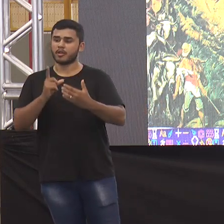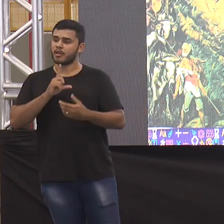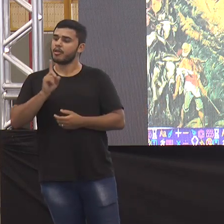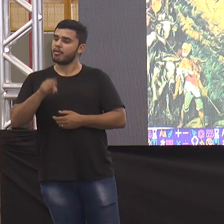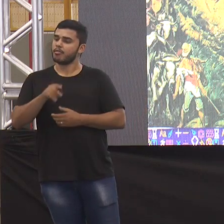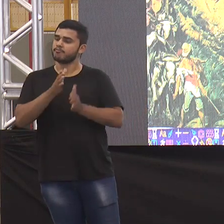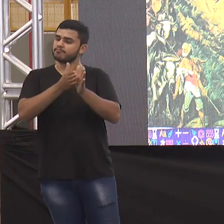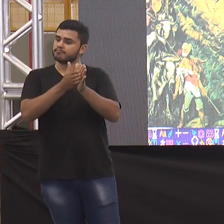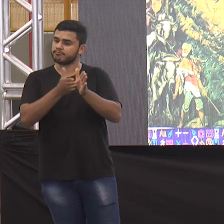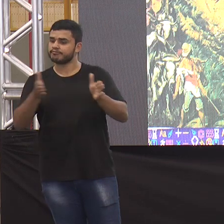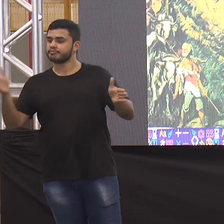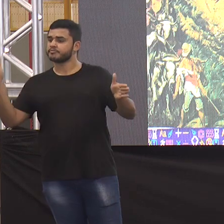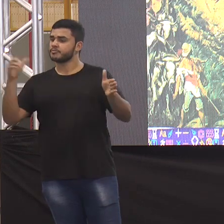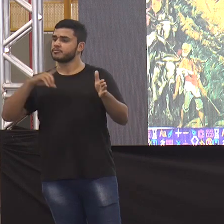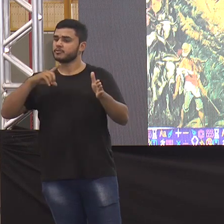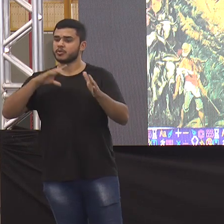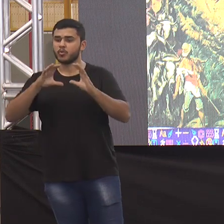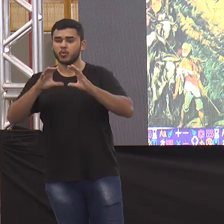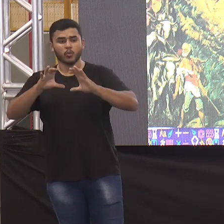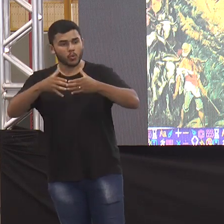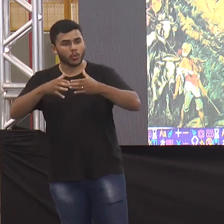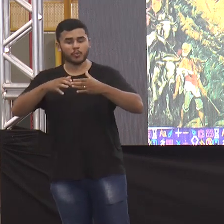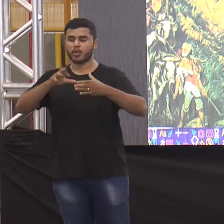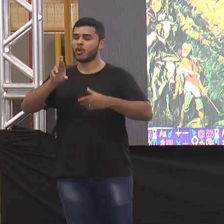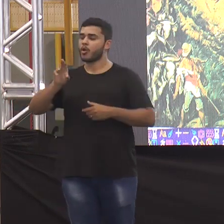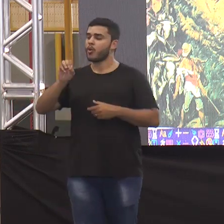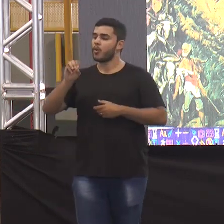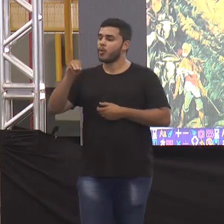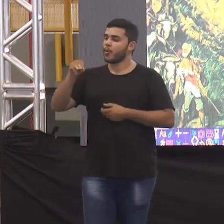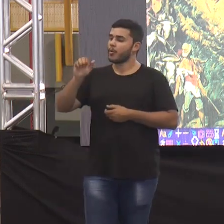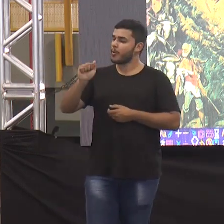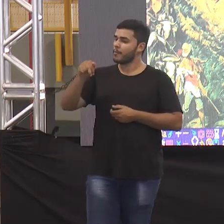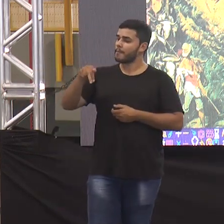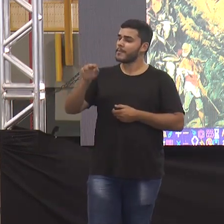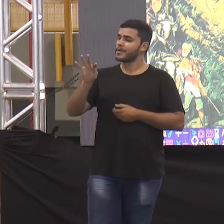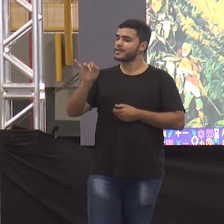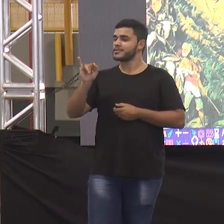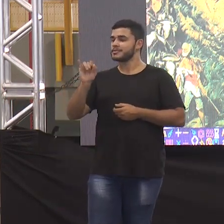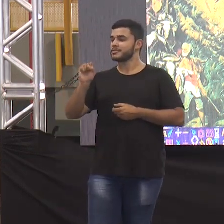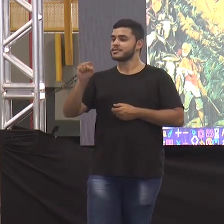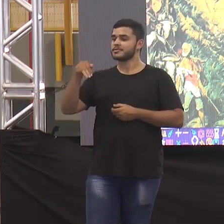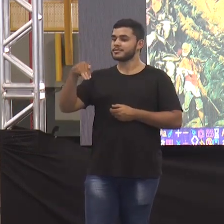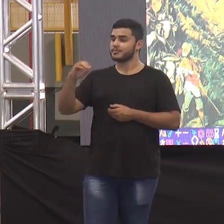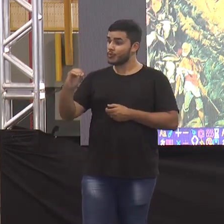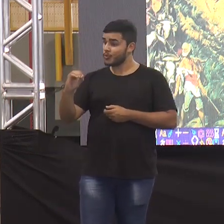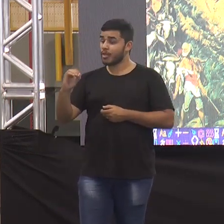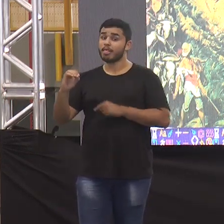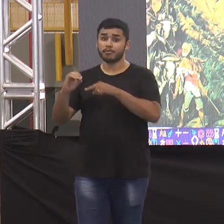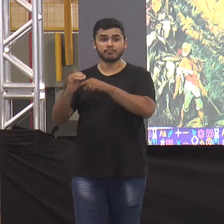romantismo. Então, o romântico, ele entende o seguinte: